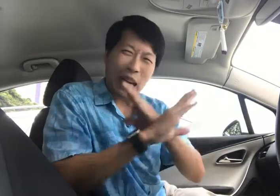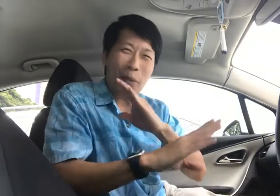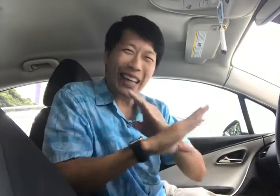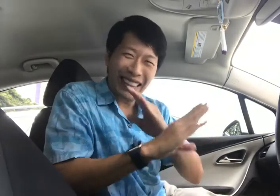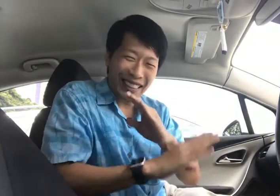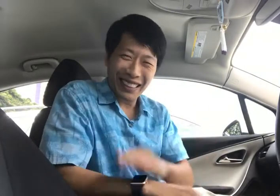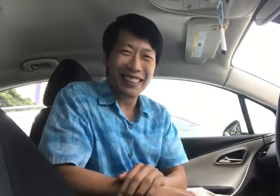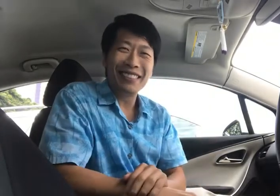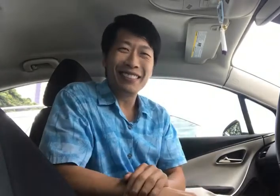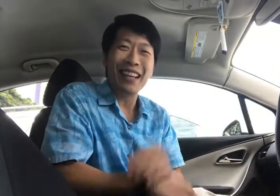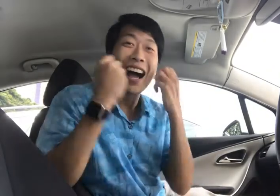古い車はダメです。